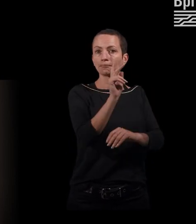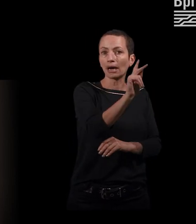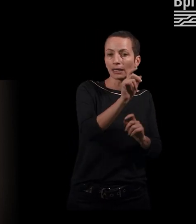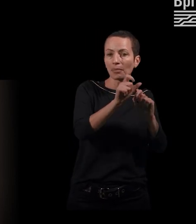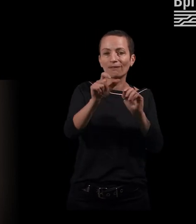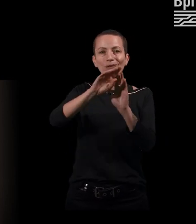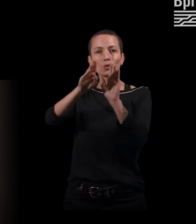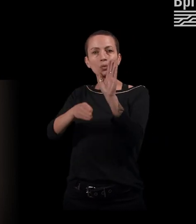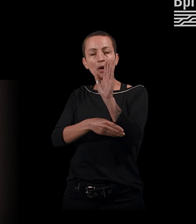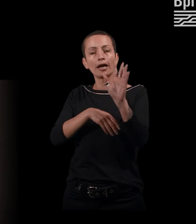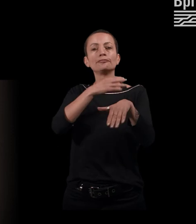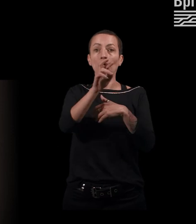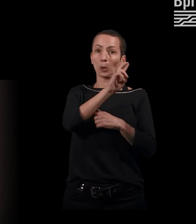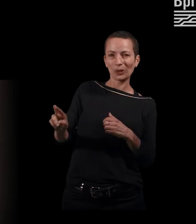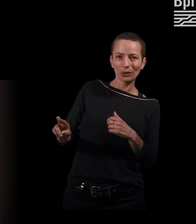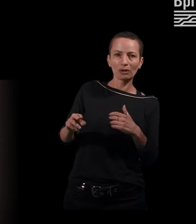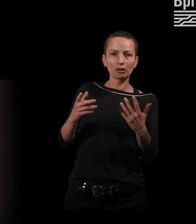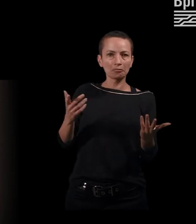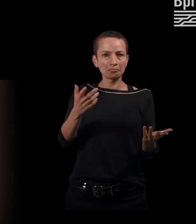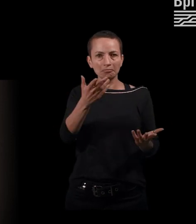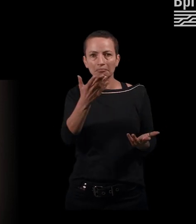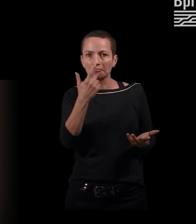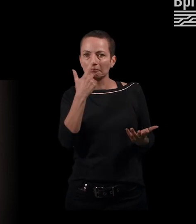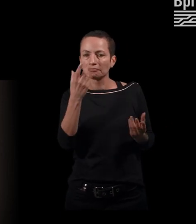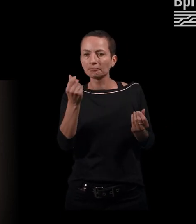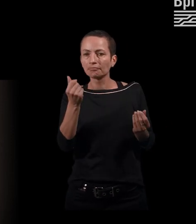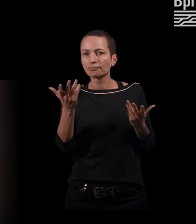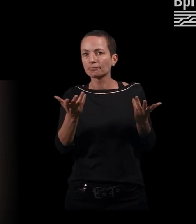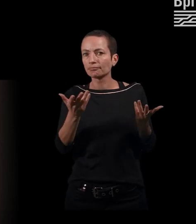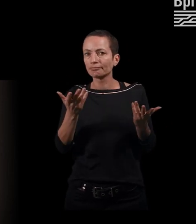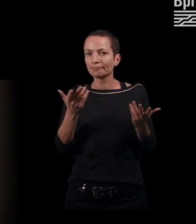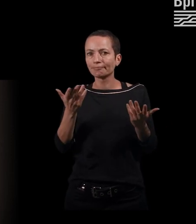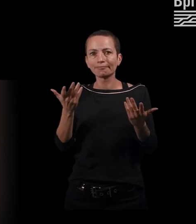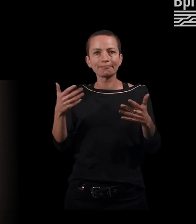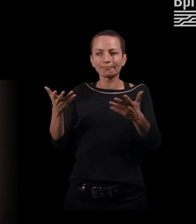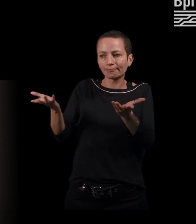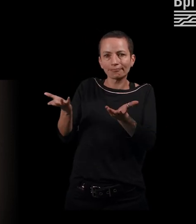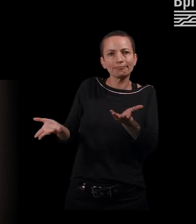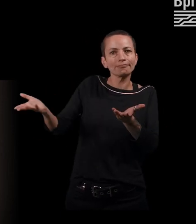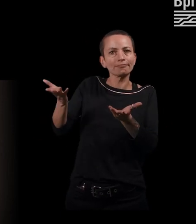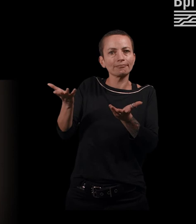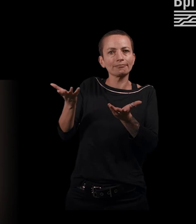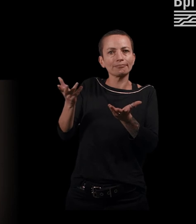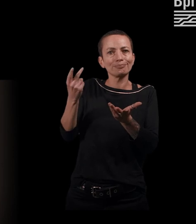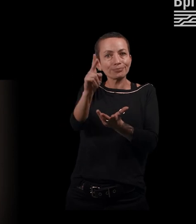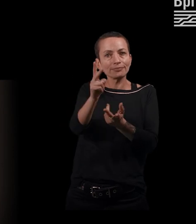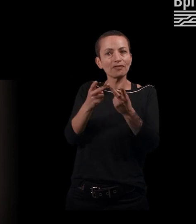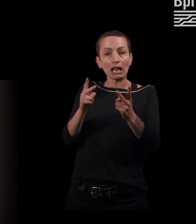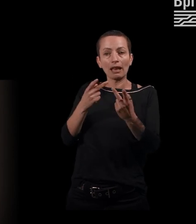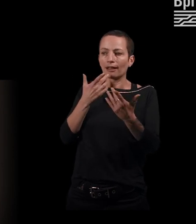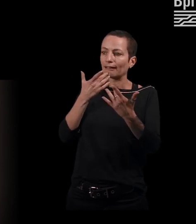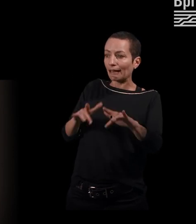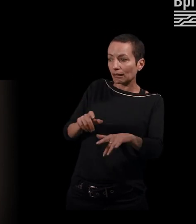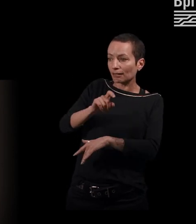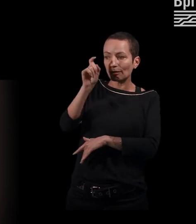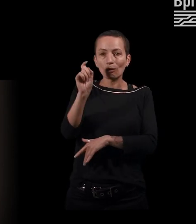Dubaï, pour revenir. Est-ce qu'il a fallu justement quitter sa ville